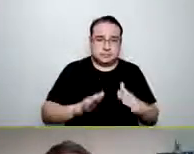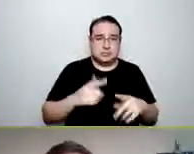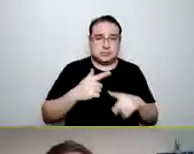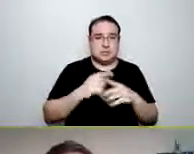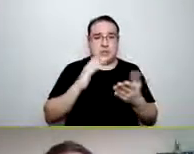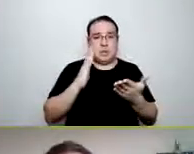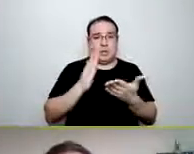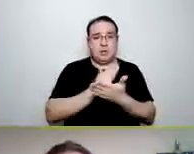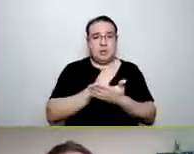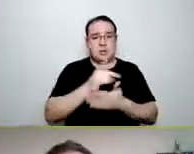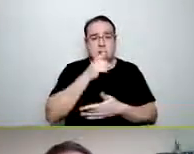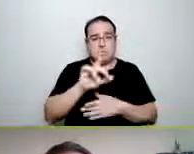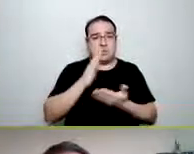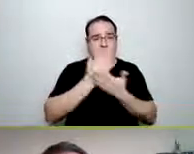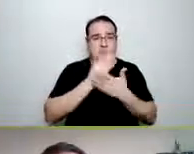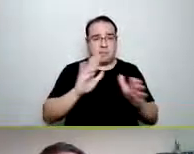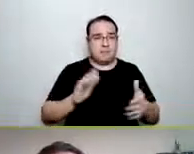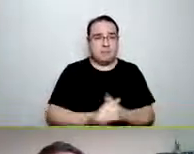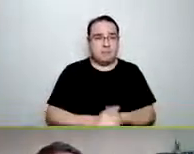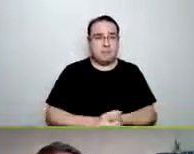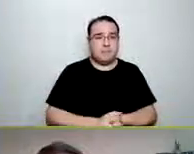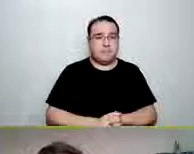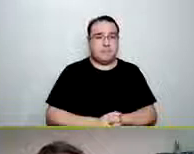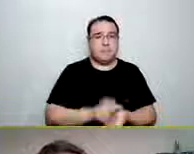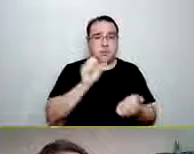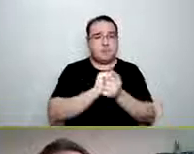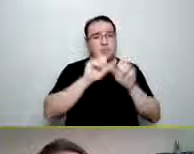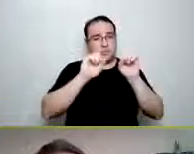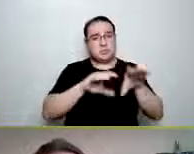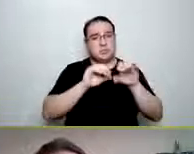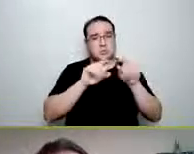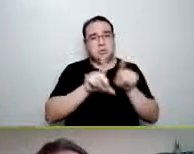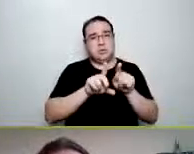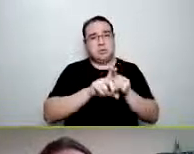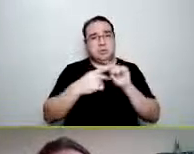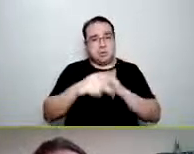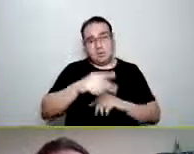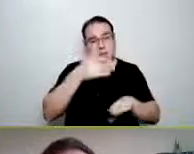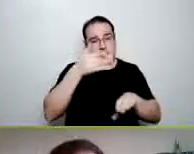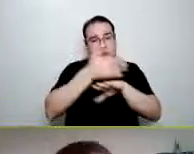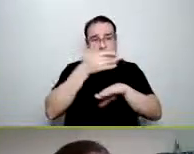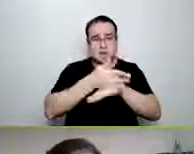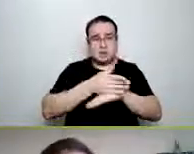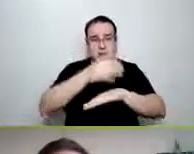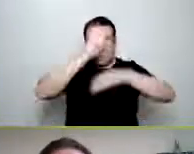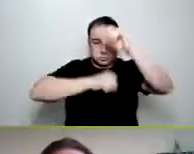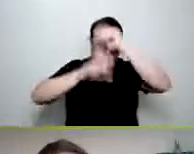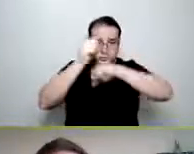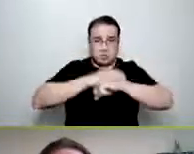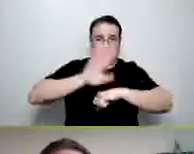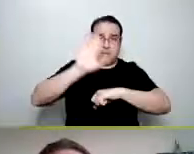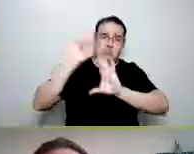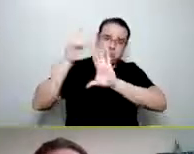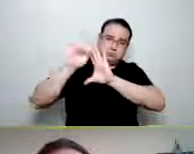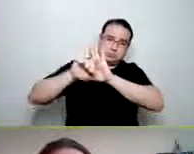exterminar muitas línguas. Pressão da educação, né? Para você ter acesso à educação avançada,